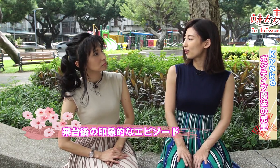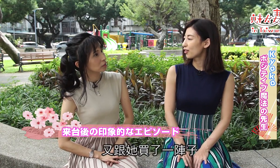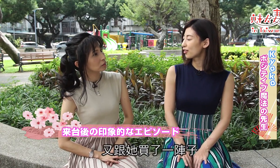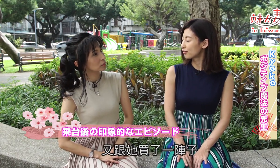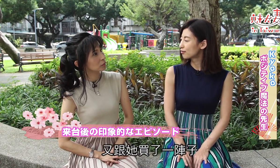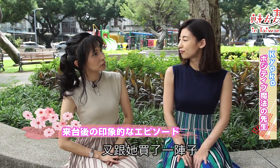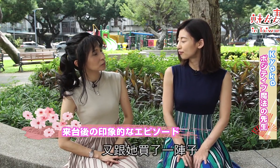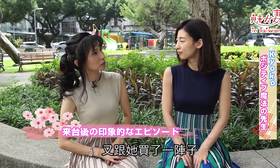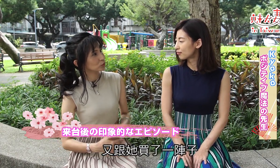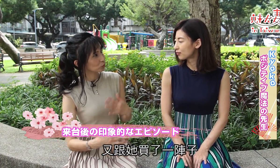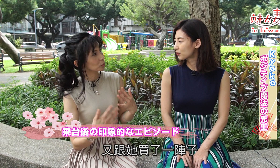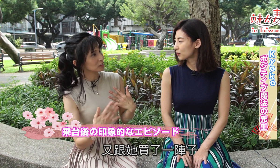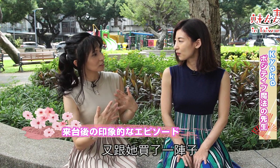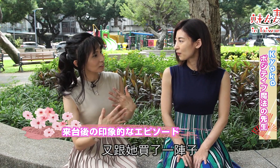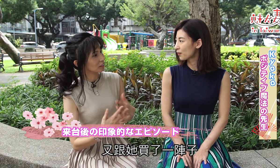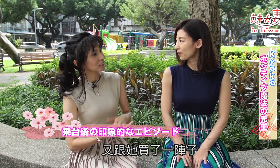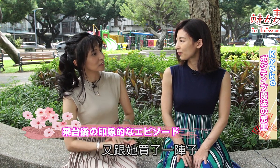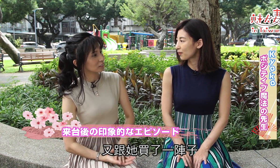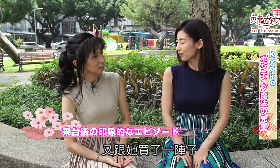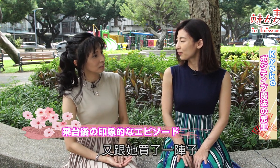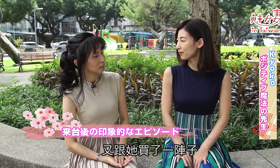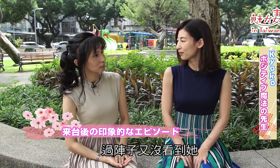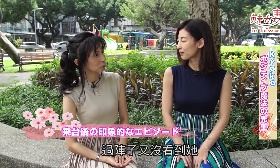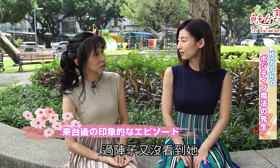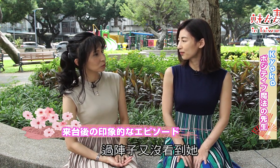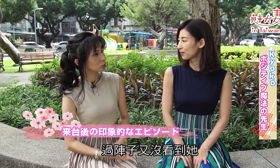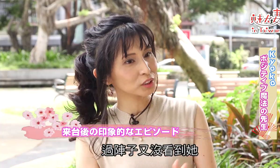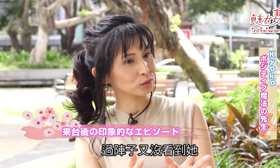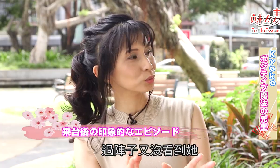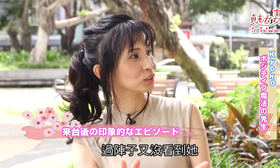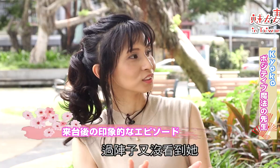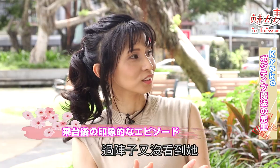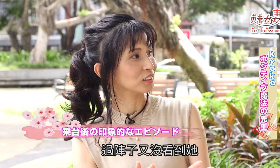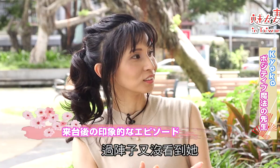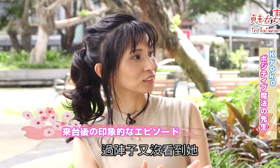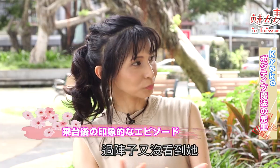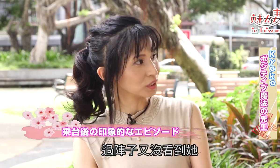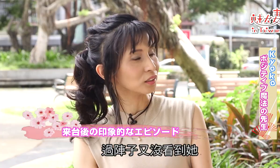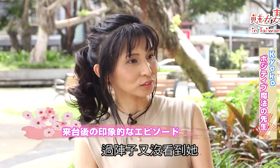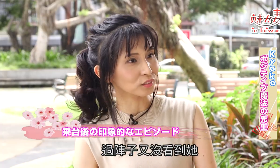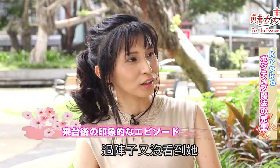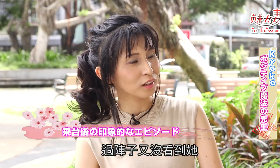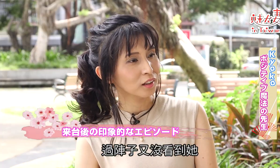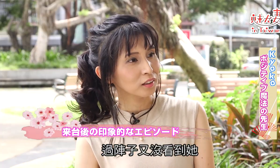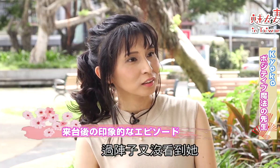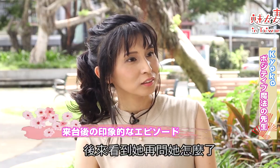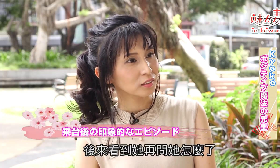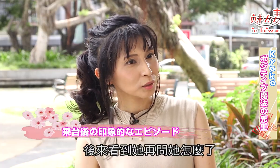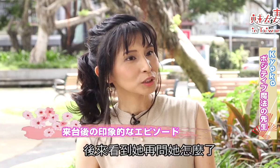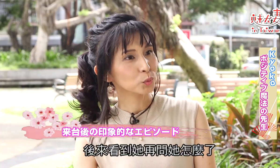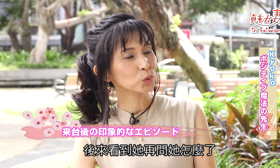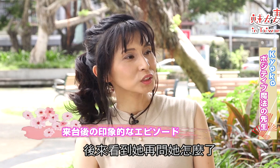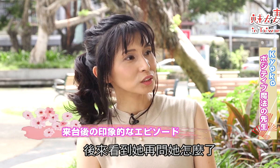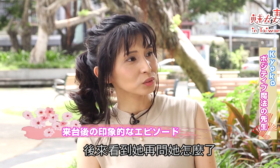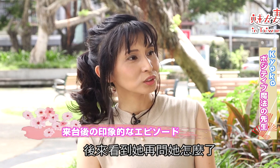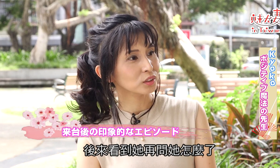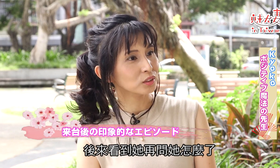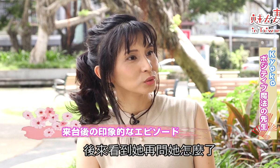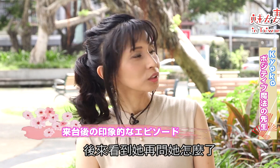でまたしばらくそのおばちゃんから買ってたんですね、でしばらくするとまたその姿が見えなくて、でまた戻ってきた時にどうした